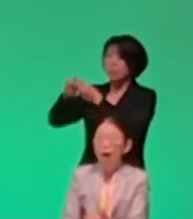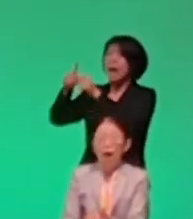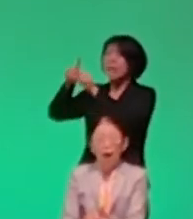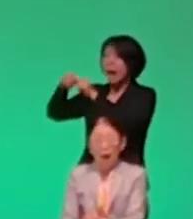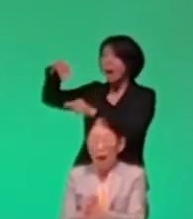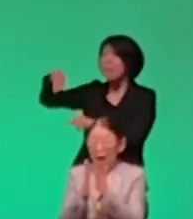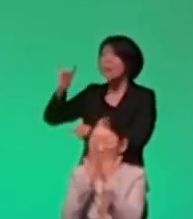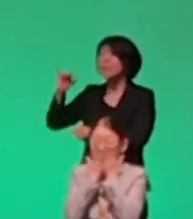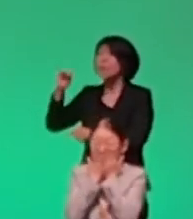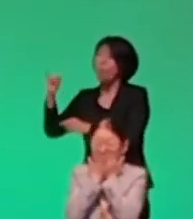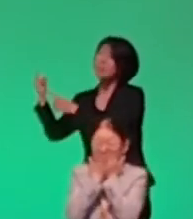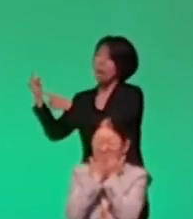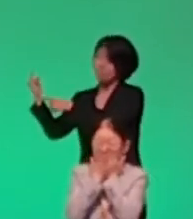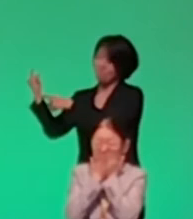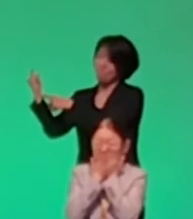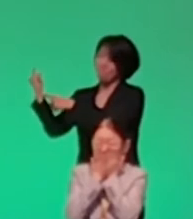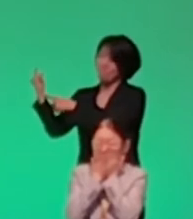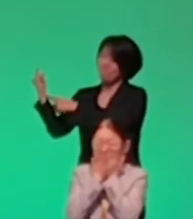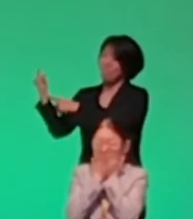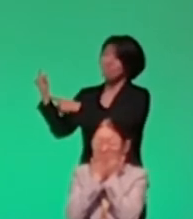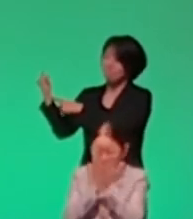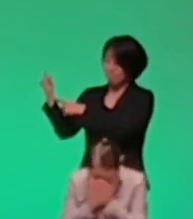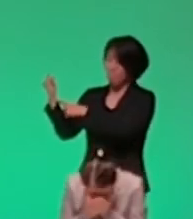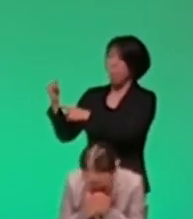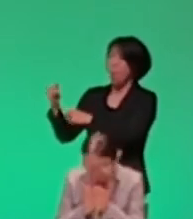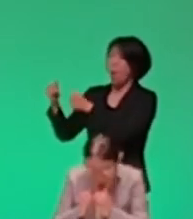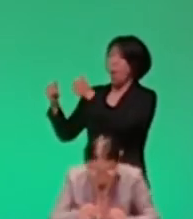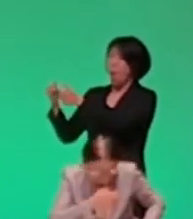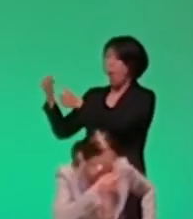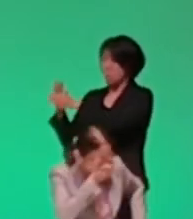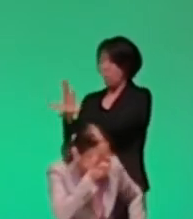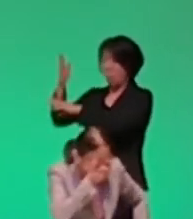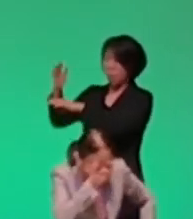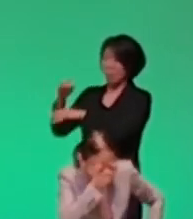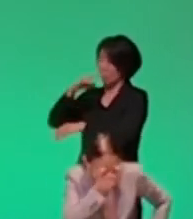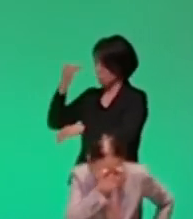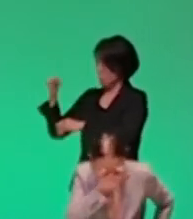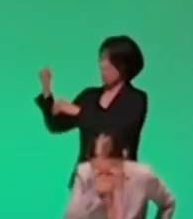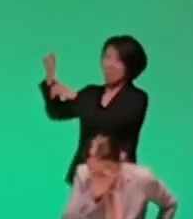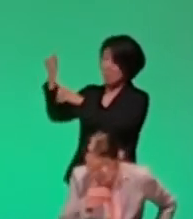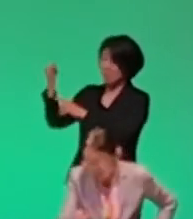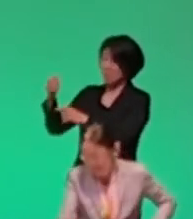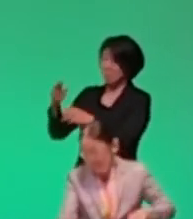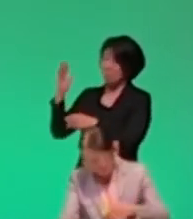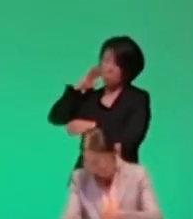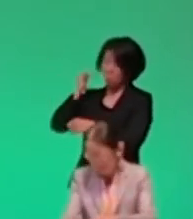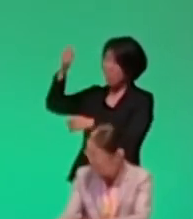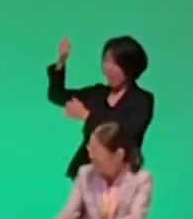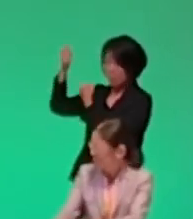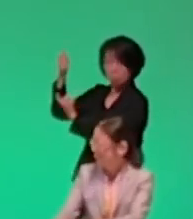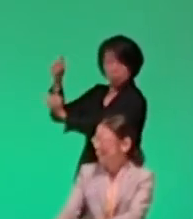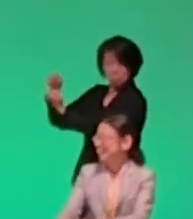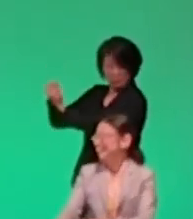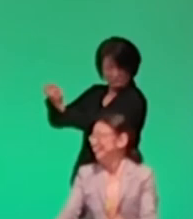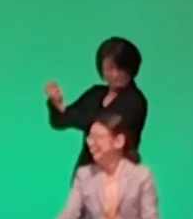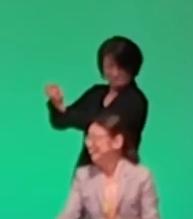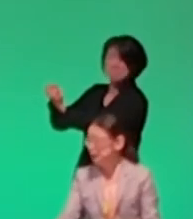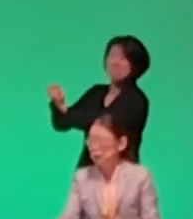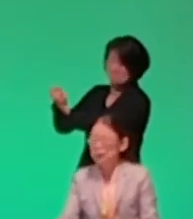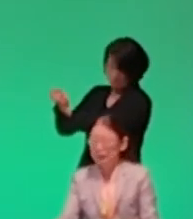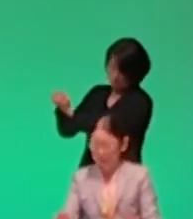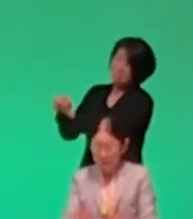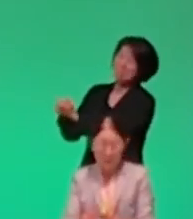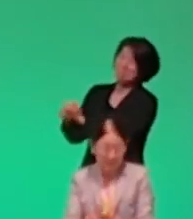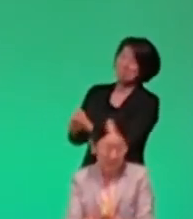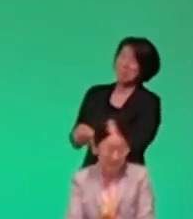。この人も男女を超越した総理大臣の娘さんだった。わかります。全く